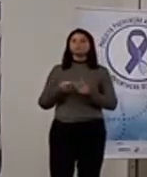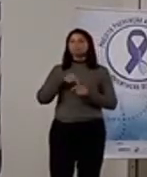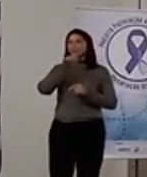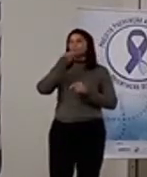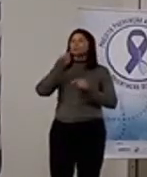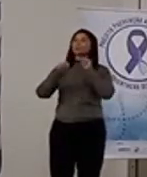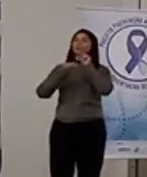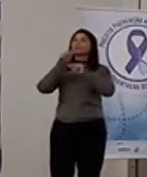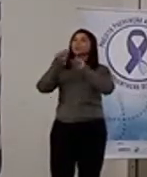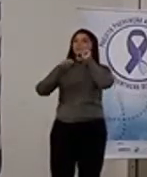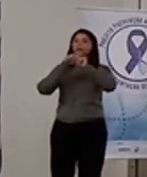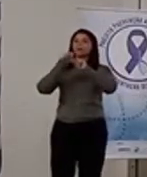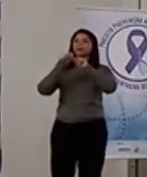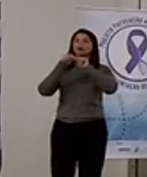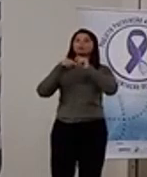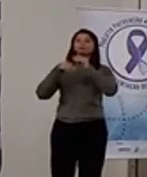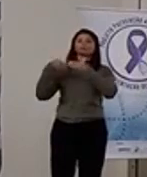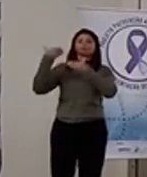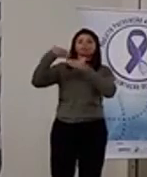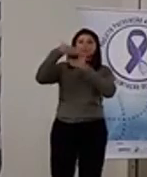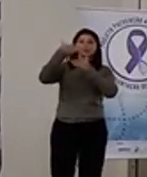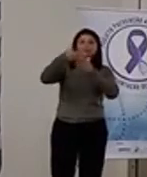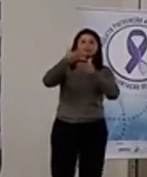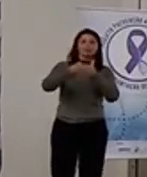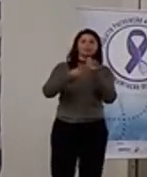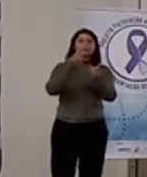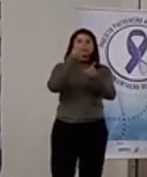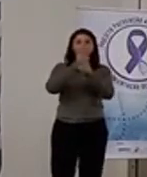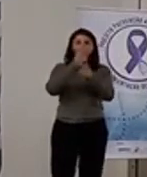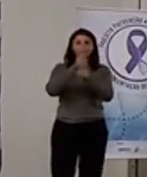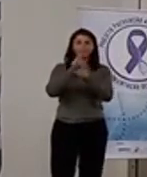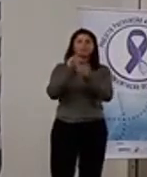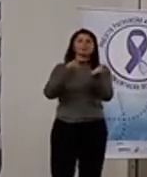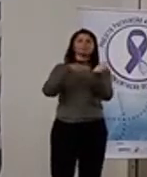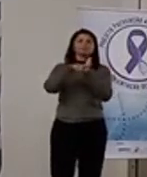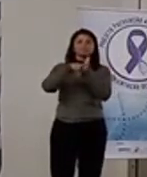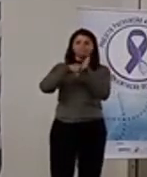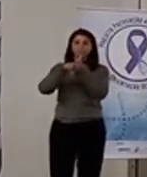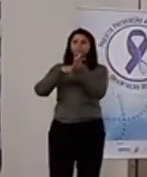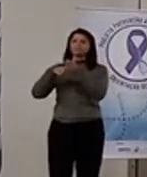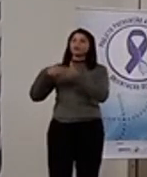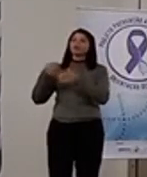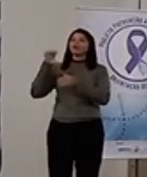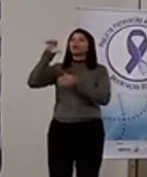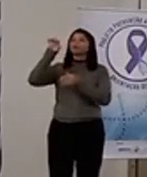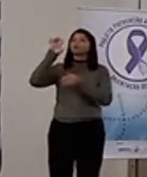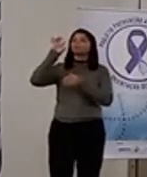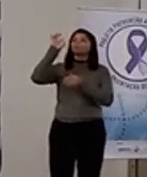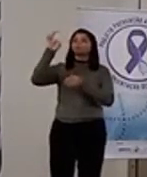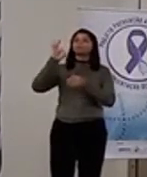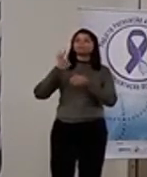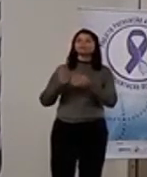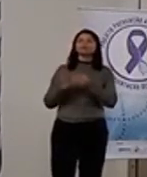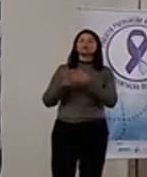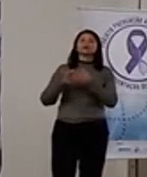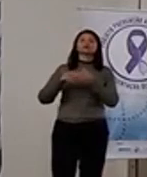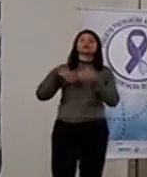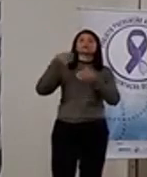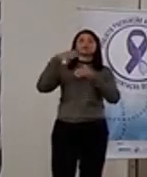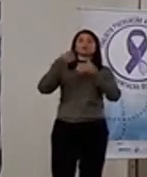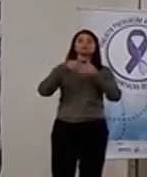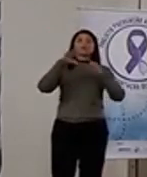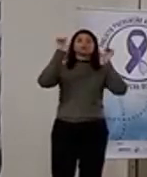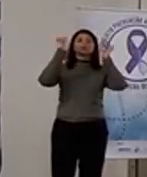que a jornada para ter o diagnóstico se coloca que 90% dos pacientes com doença rara são diagnosticados por um